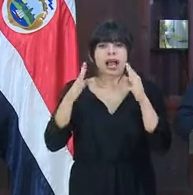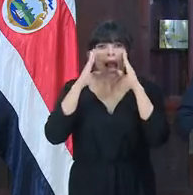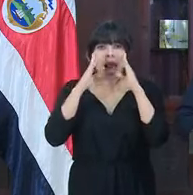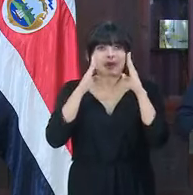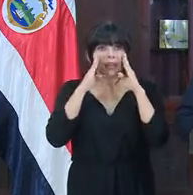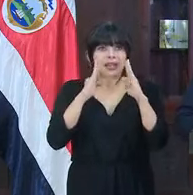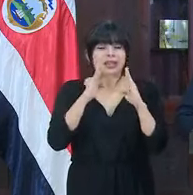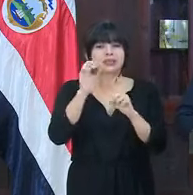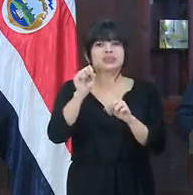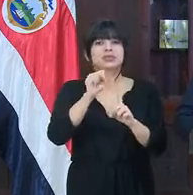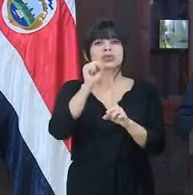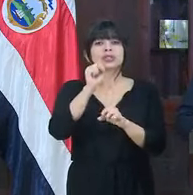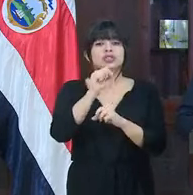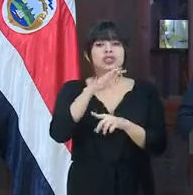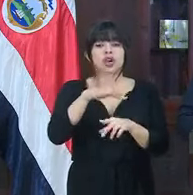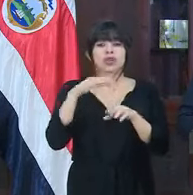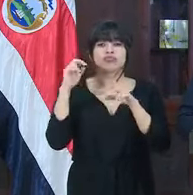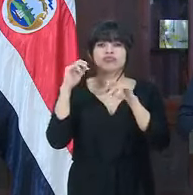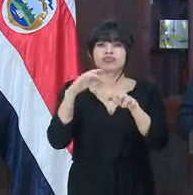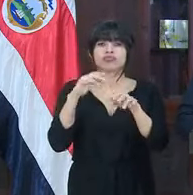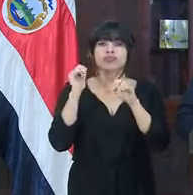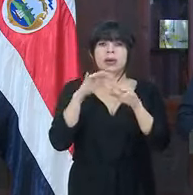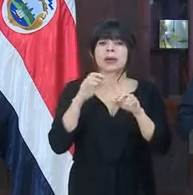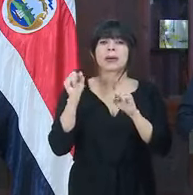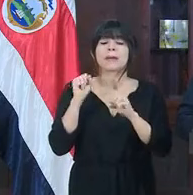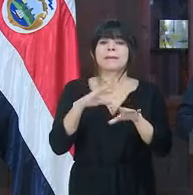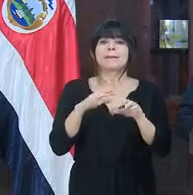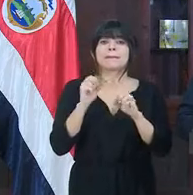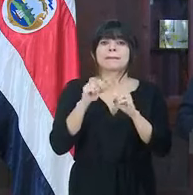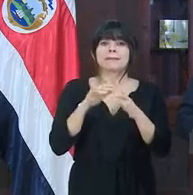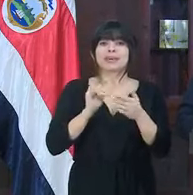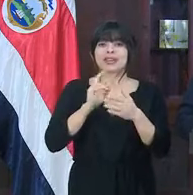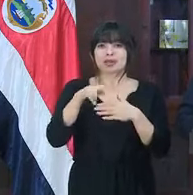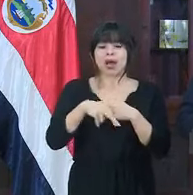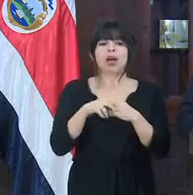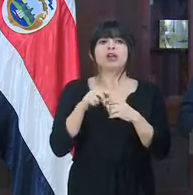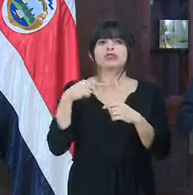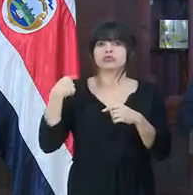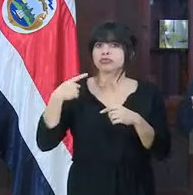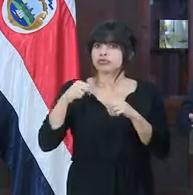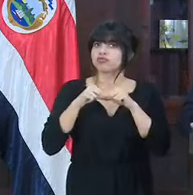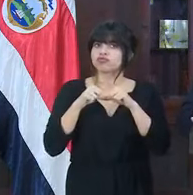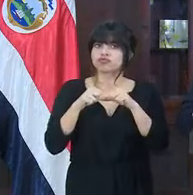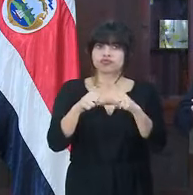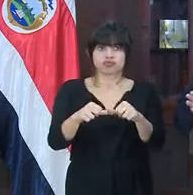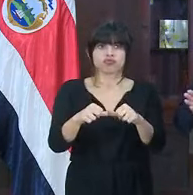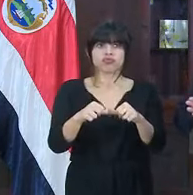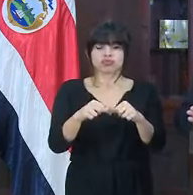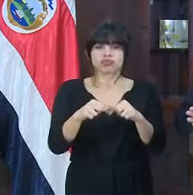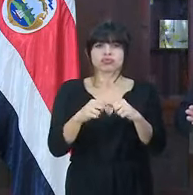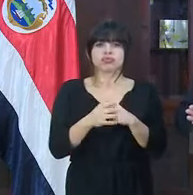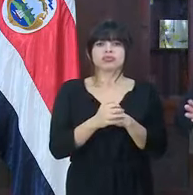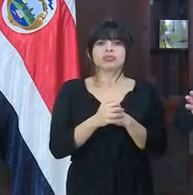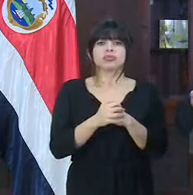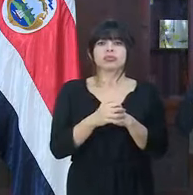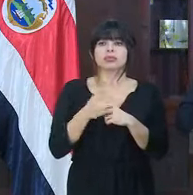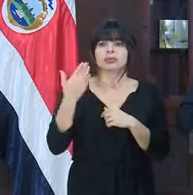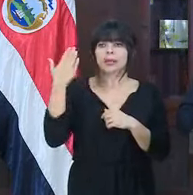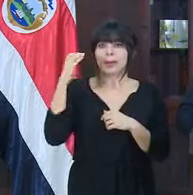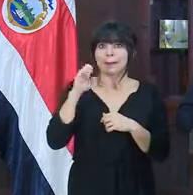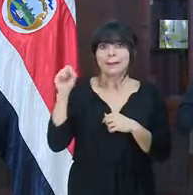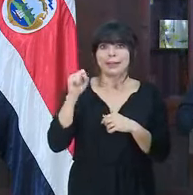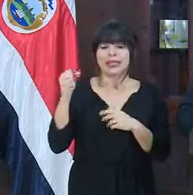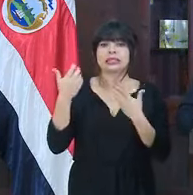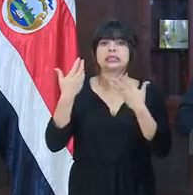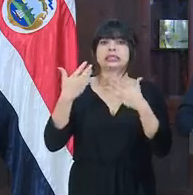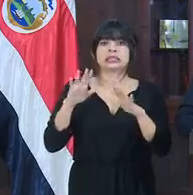la situación de los flujos migratorios ha sido constante. Desde hace varios meses se conformó